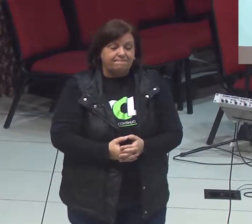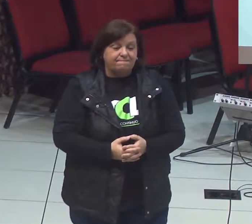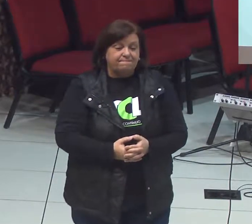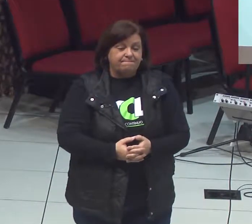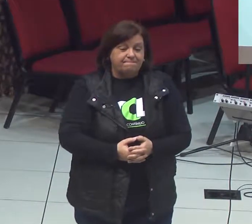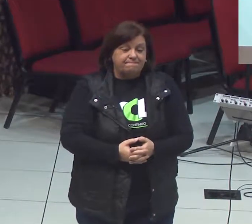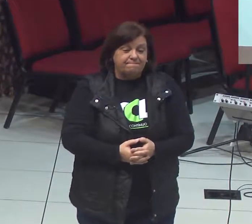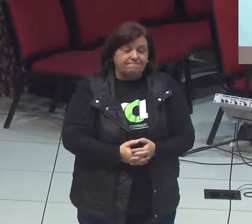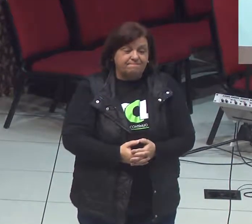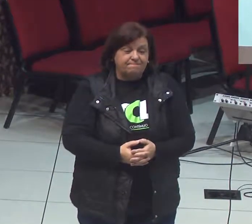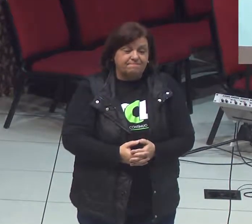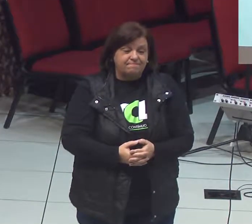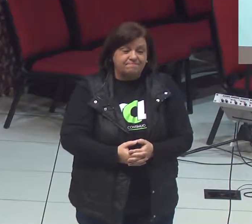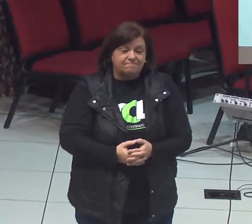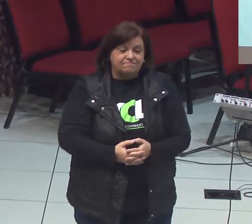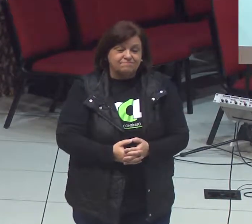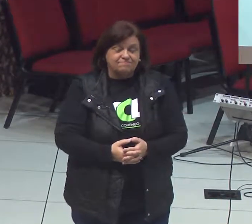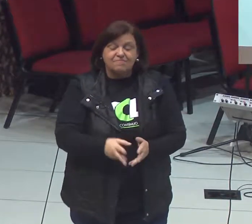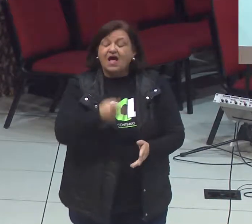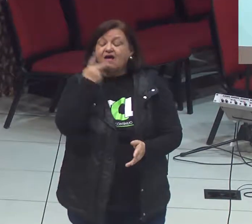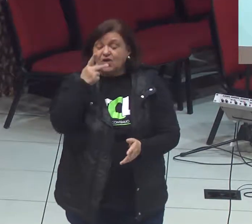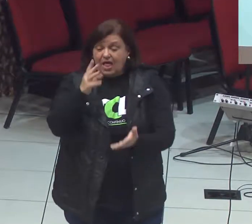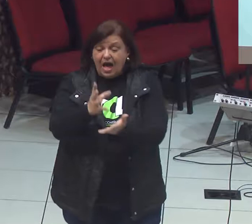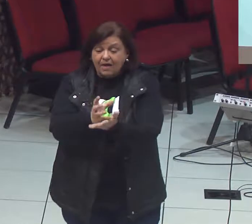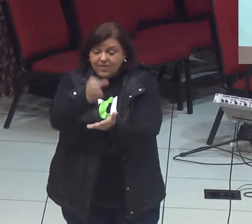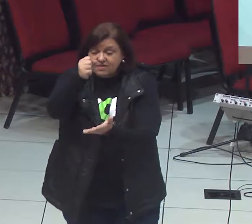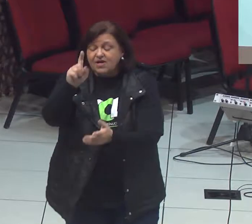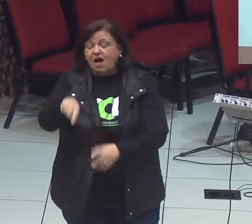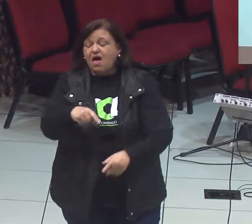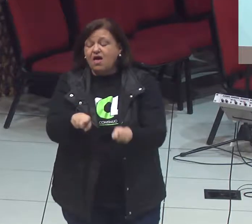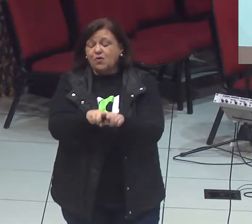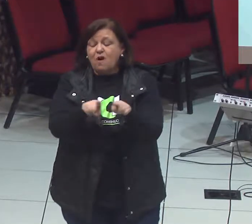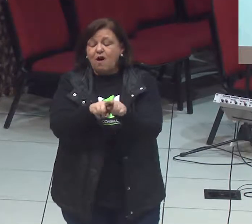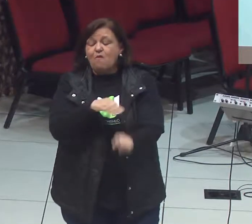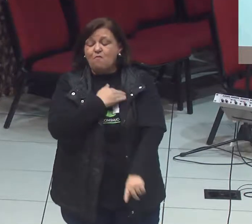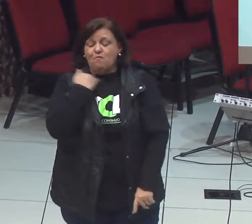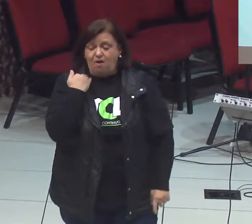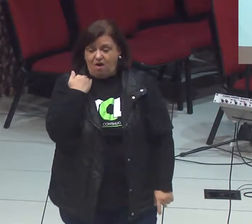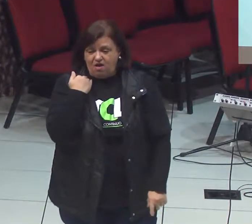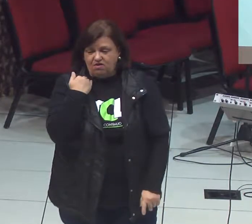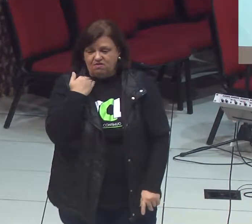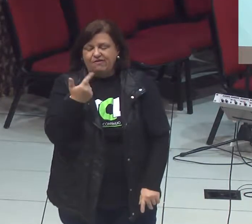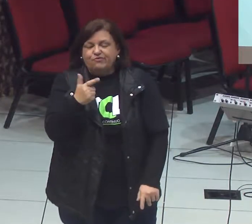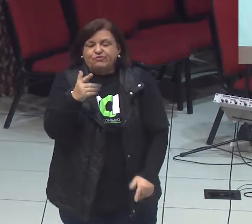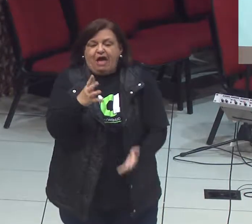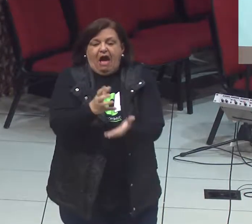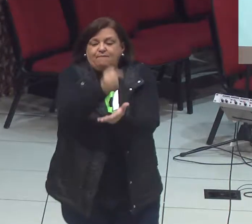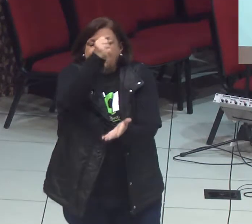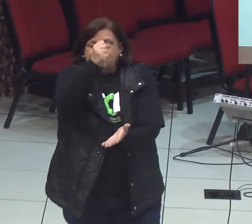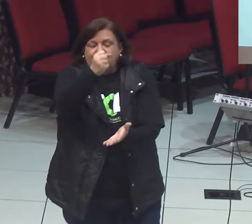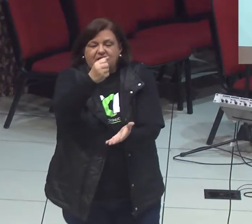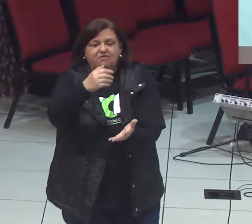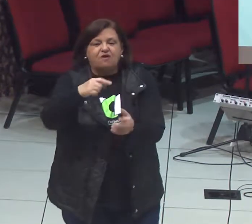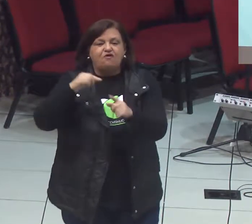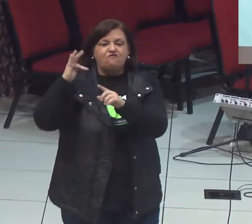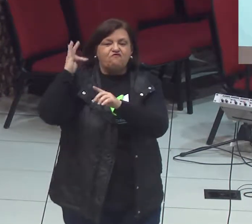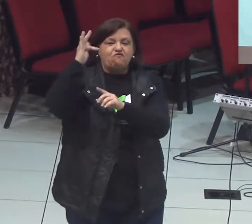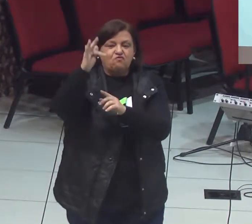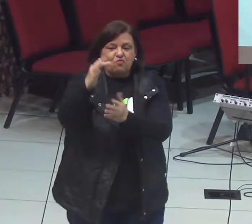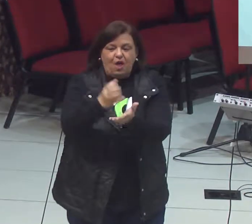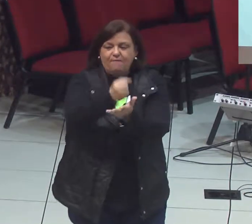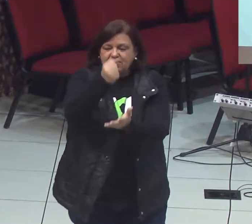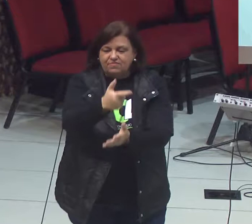Que Jesus já está arrebatando esses que morrem e que ele não vai acontecer para quem está vivo, então.